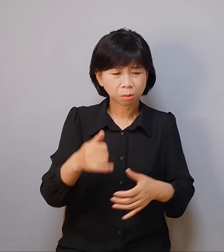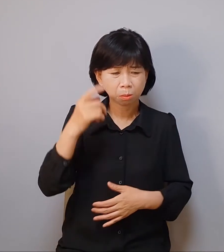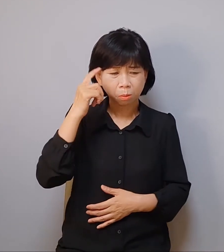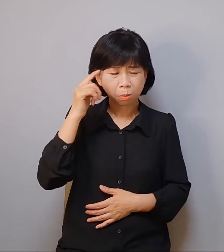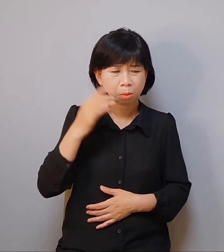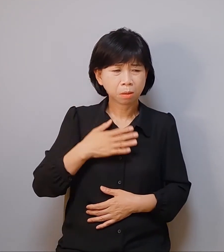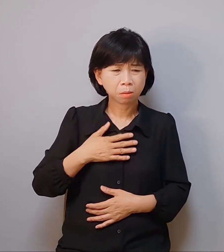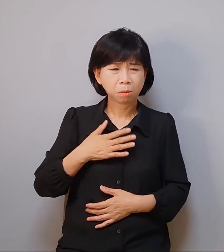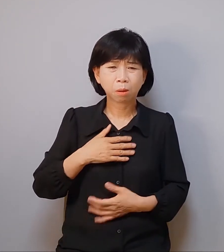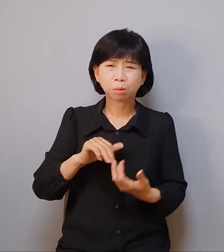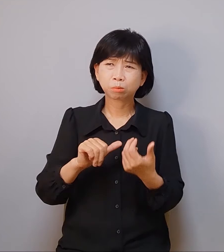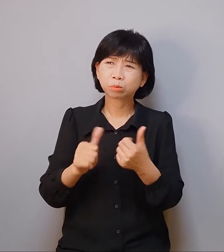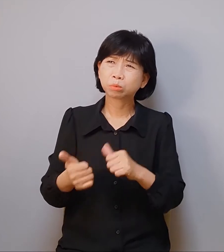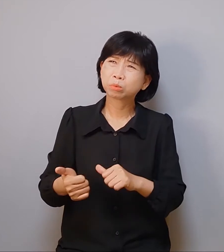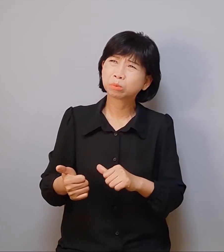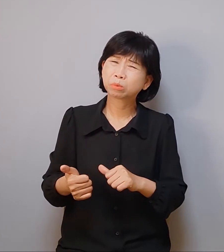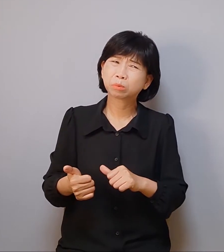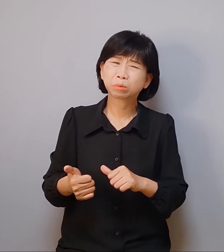말인가?